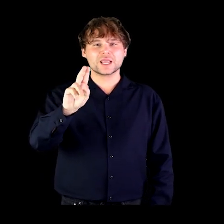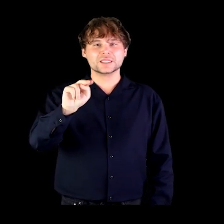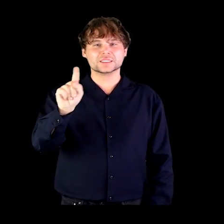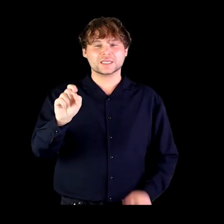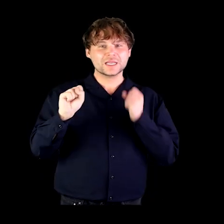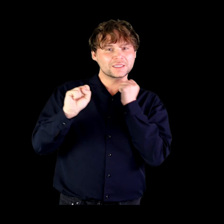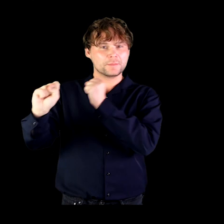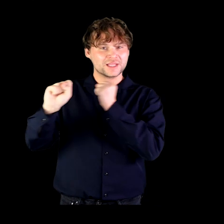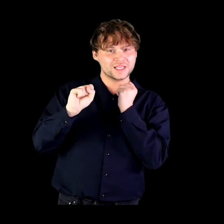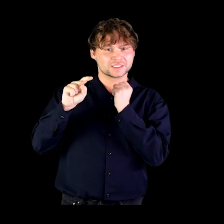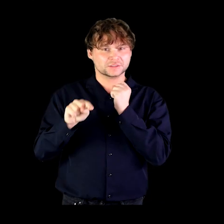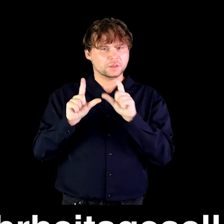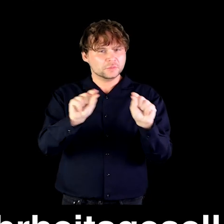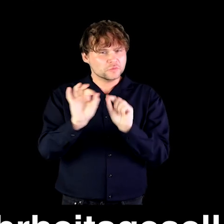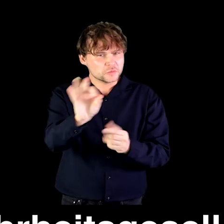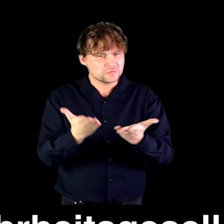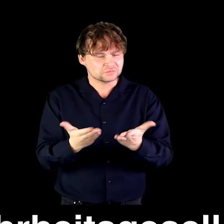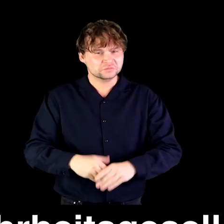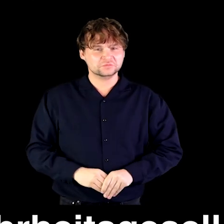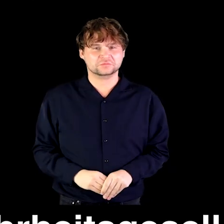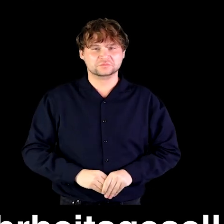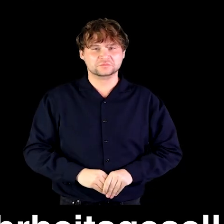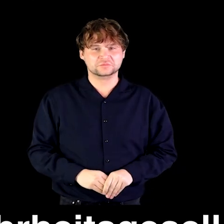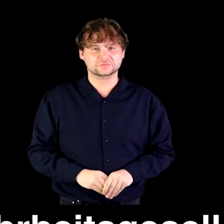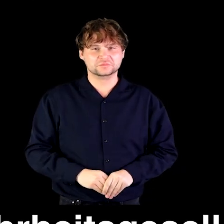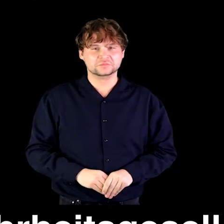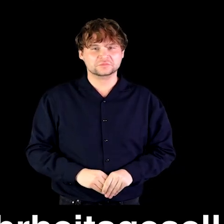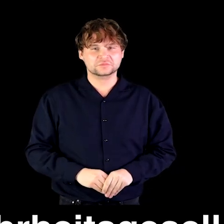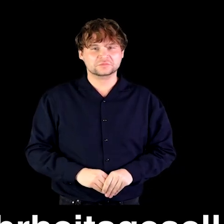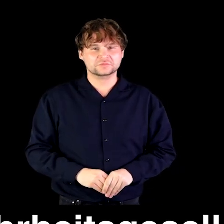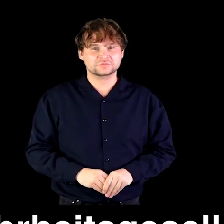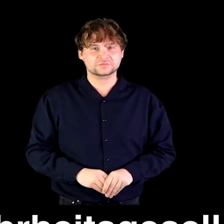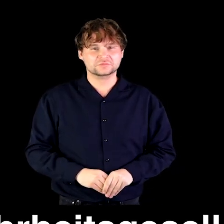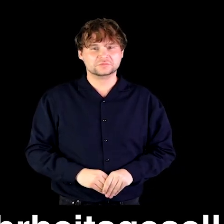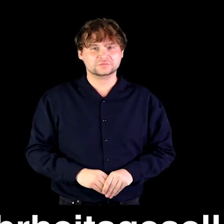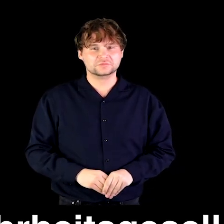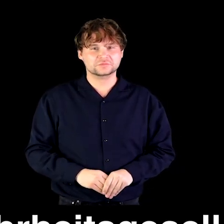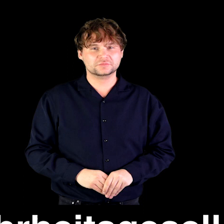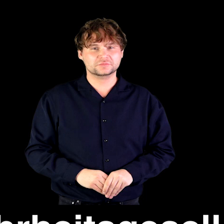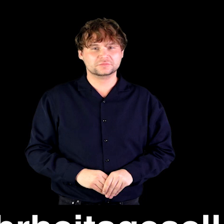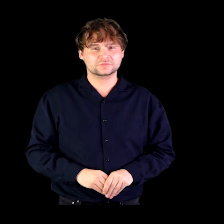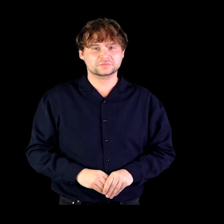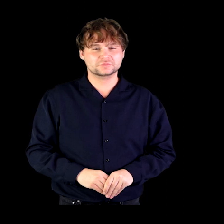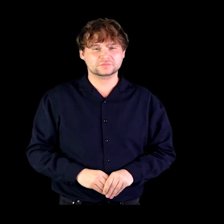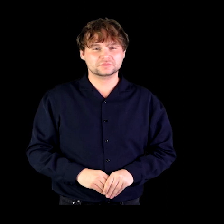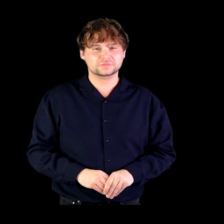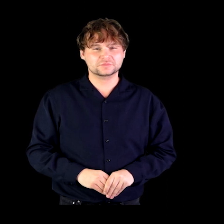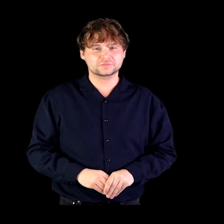Mir ist wichtig, dass die Mehrheitsgesellschaft nicht automatisch davon ausgeht, dass ich mich anpasse. Ich habe im Kontakt mit der